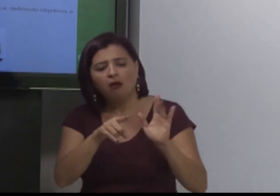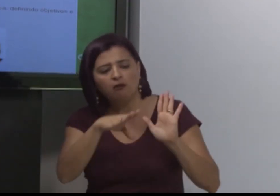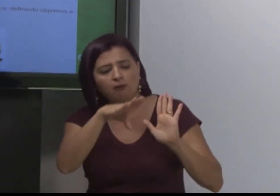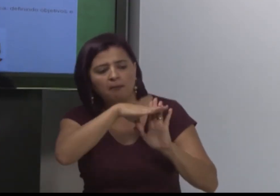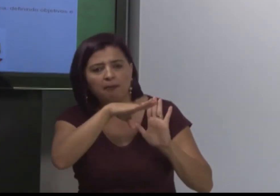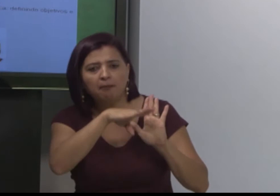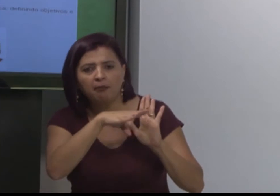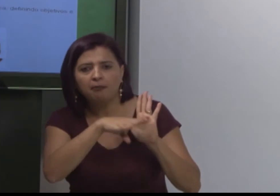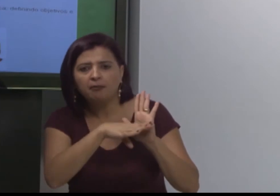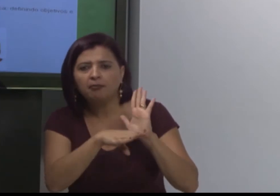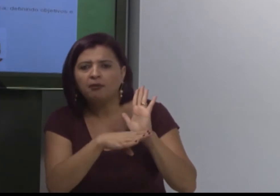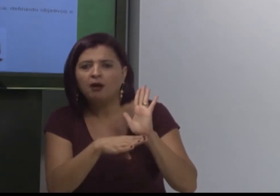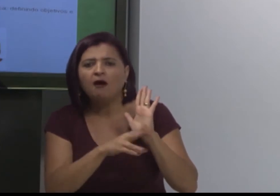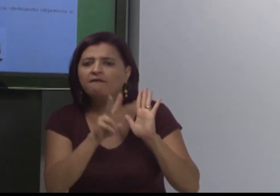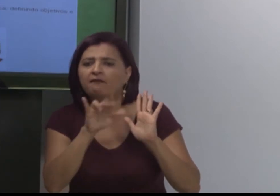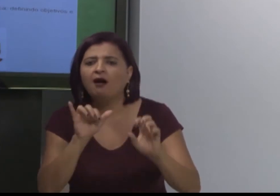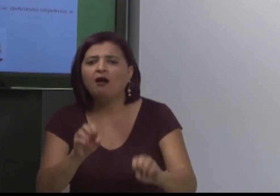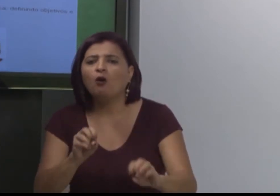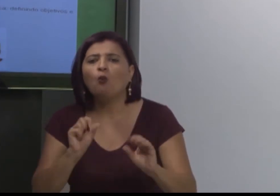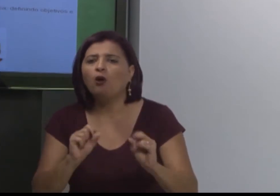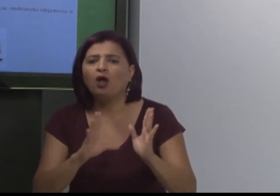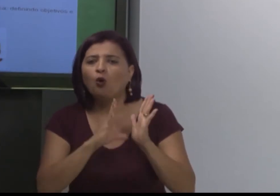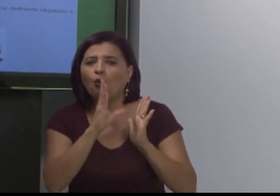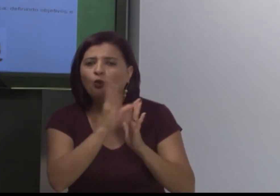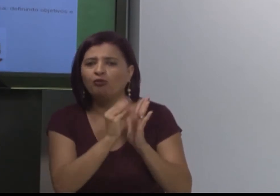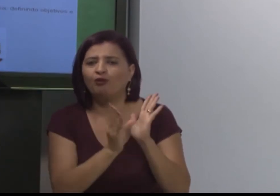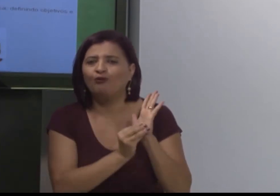conteúdo programático. O que será ensinado?